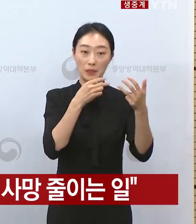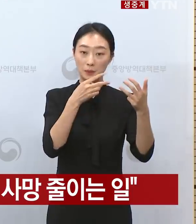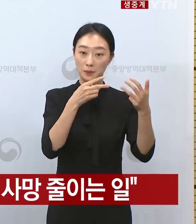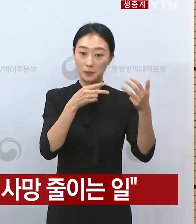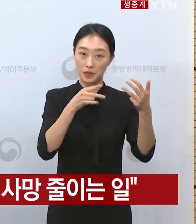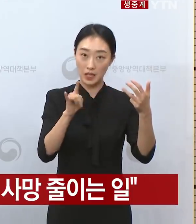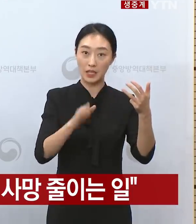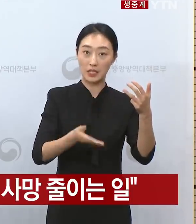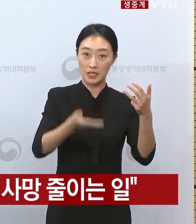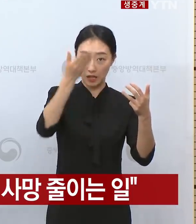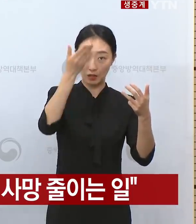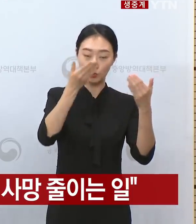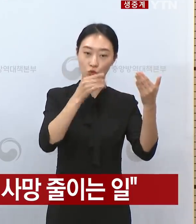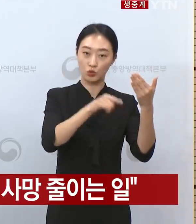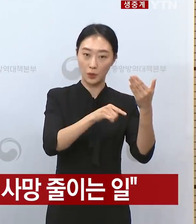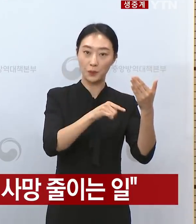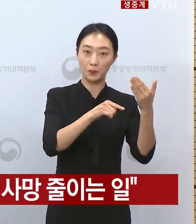9.26%,